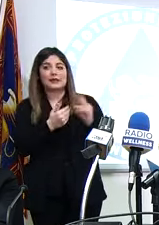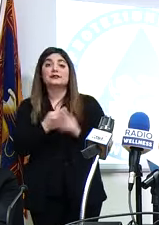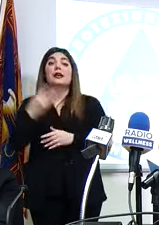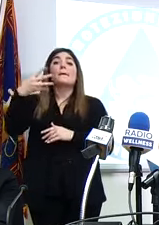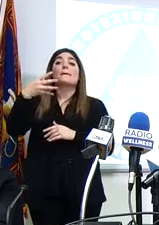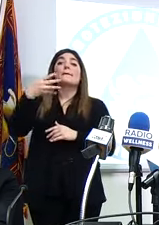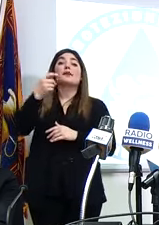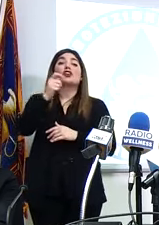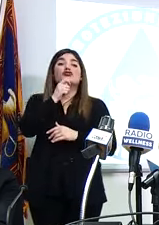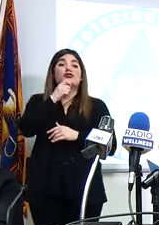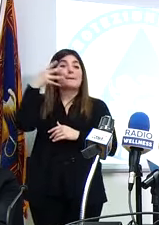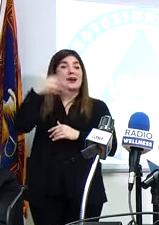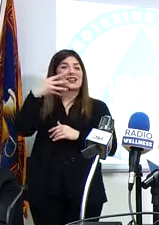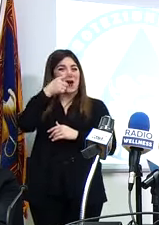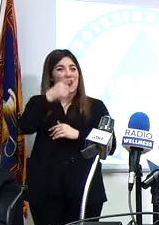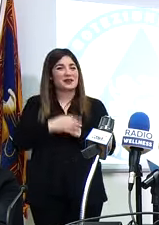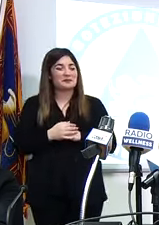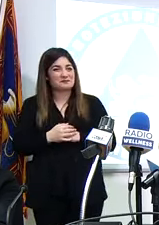poi Tosatto.